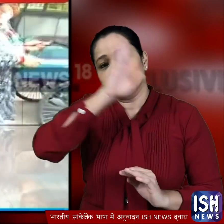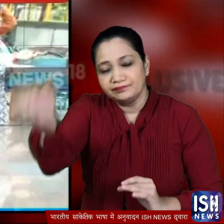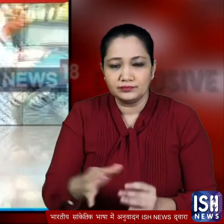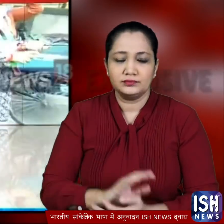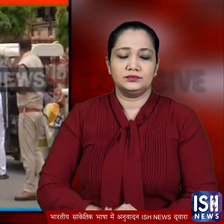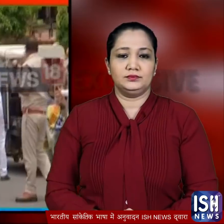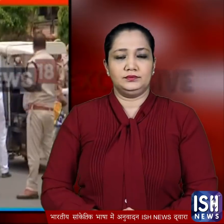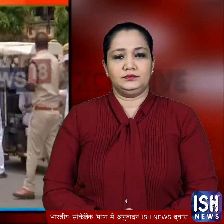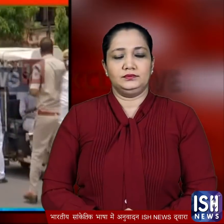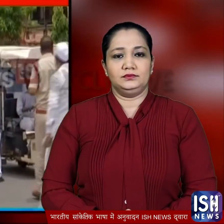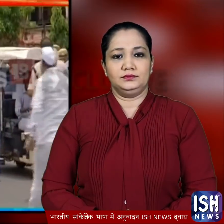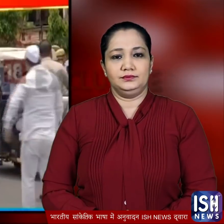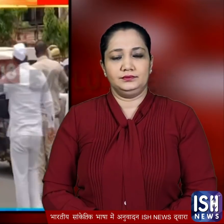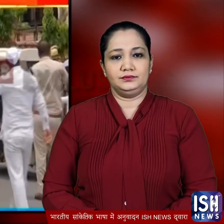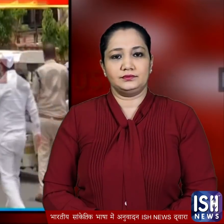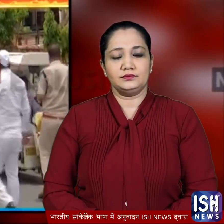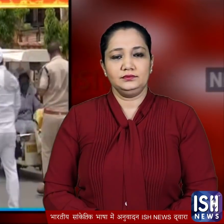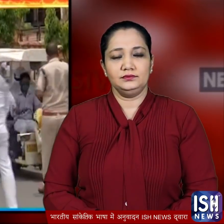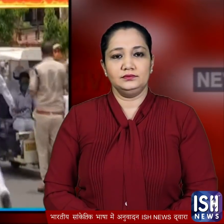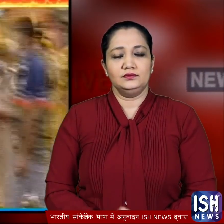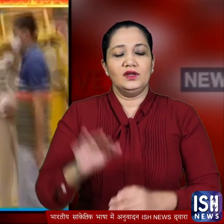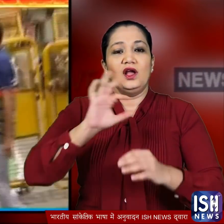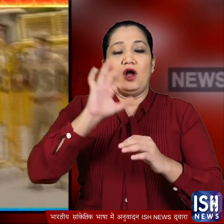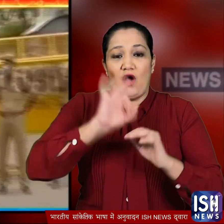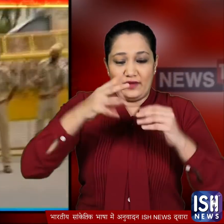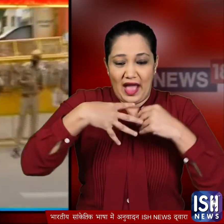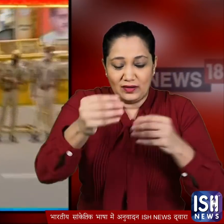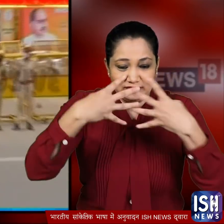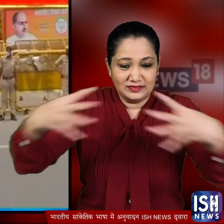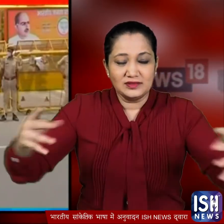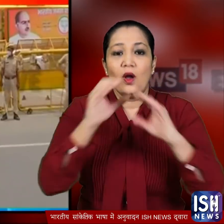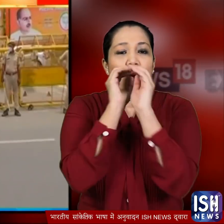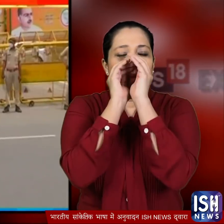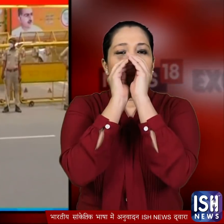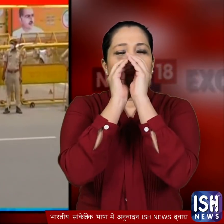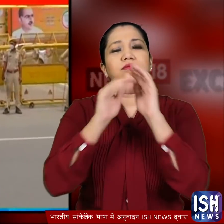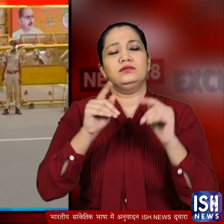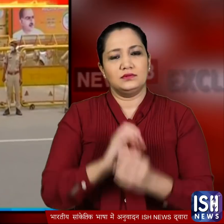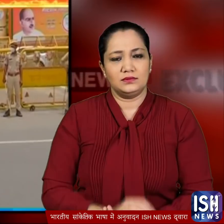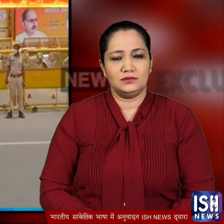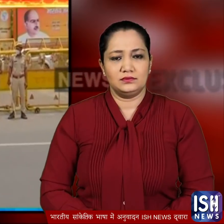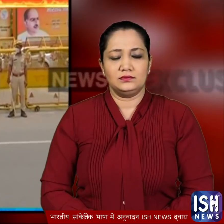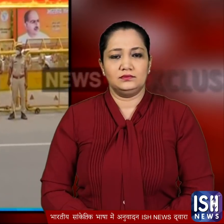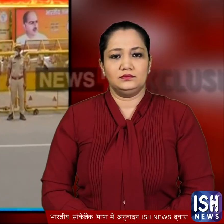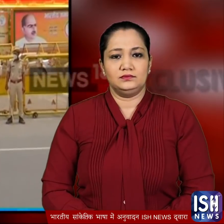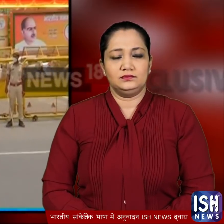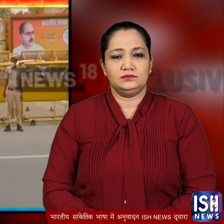पहुंच गए और ठीक दफ्तर के गेट के सामने शंख बजाने लगे।